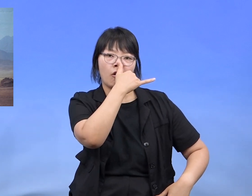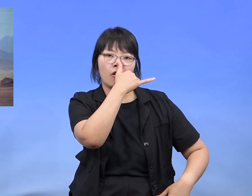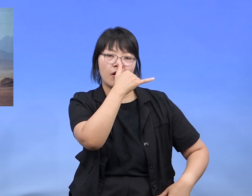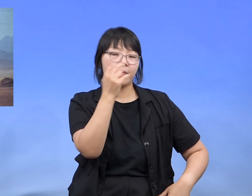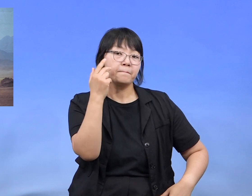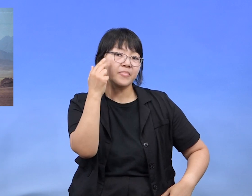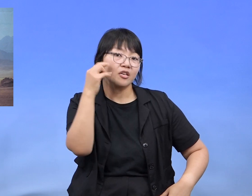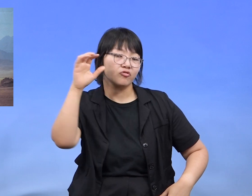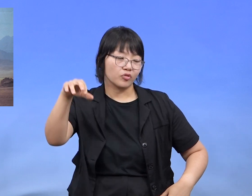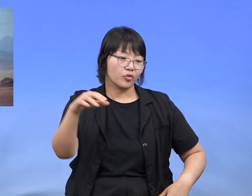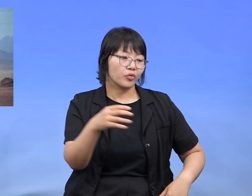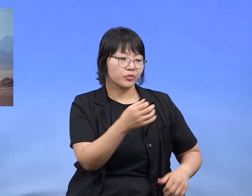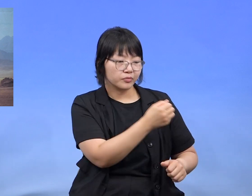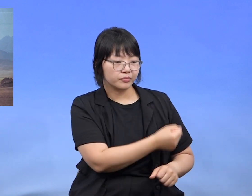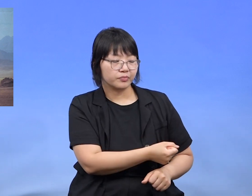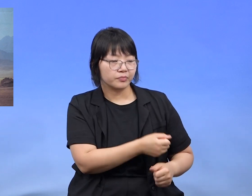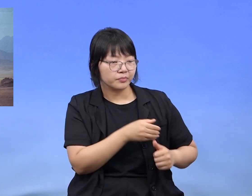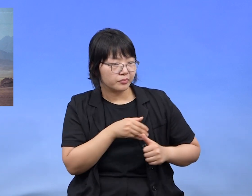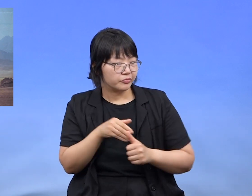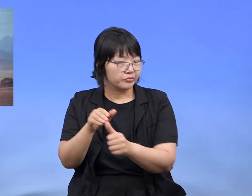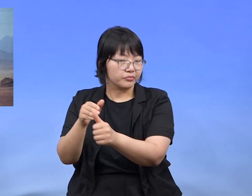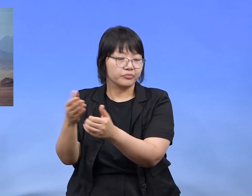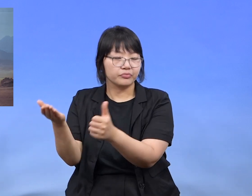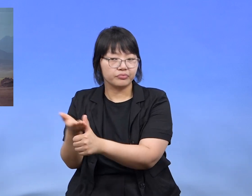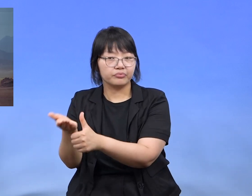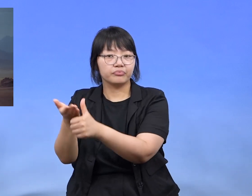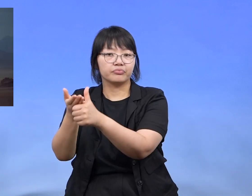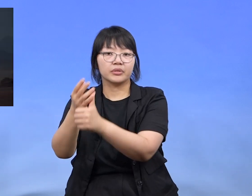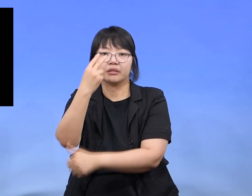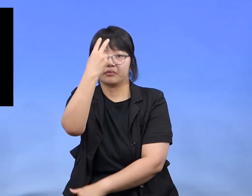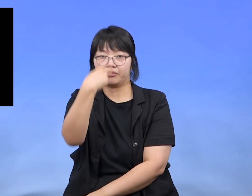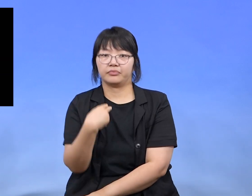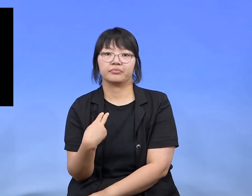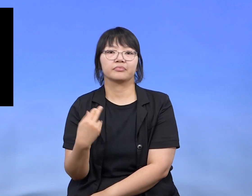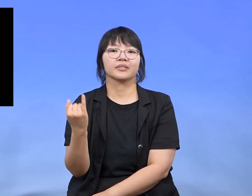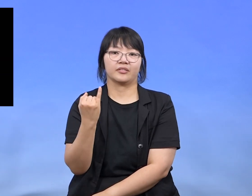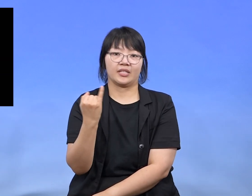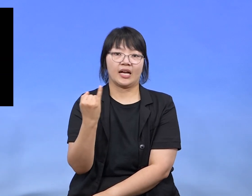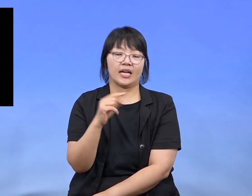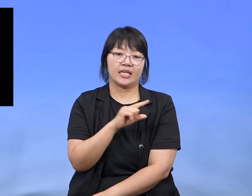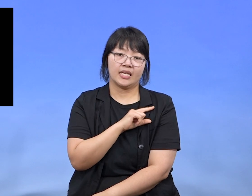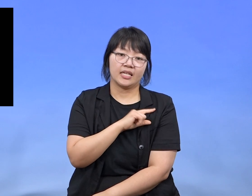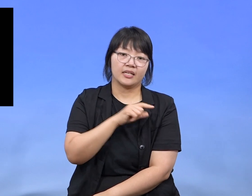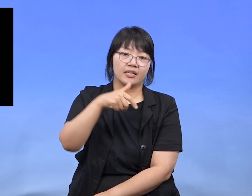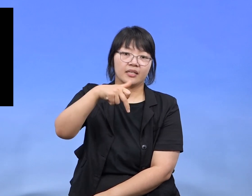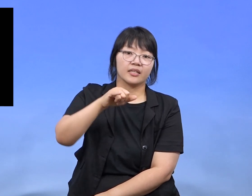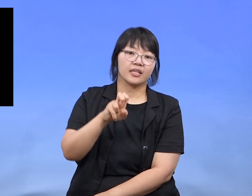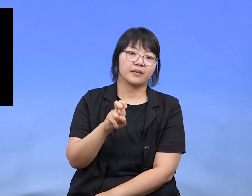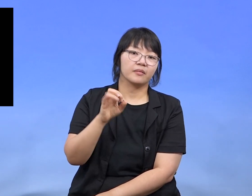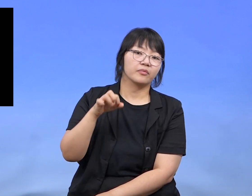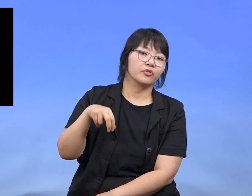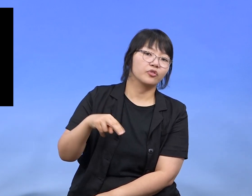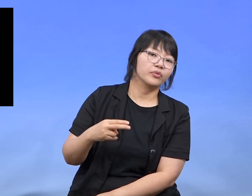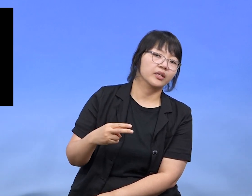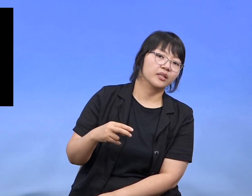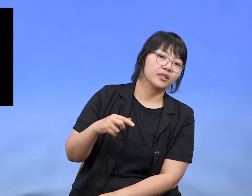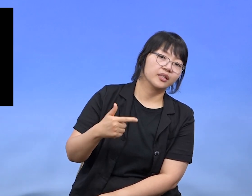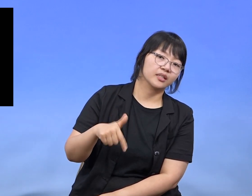온 한국인 시각장애인 킴 윅스라는 자매가 있었습니다. 킴 윅스.